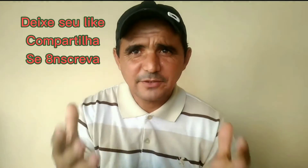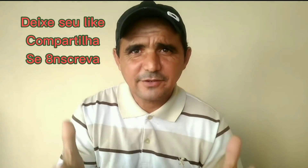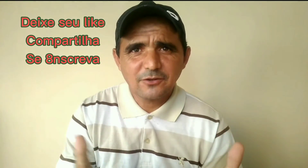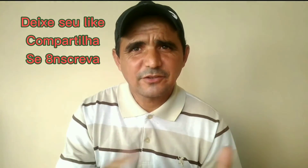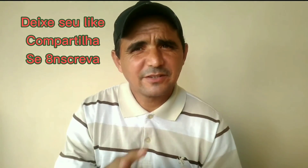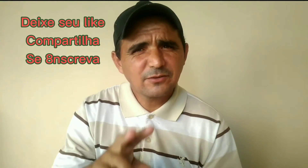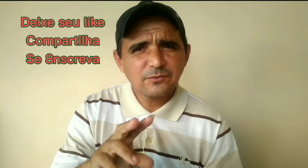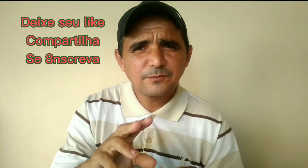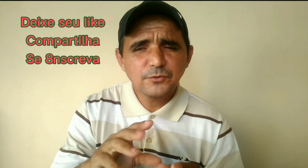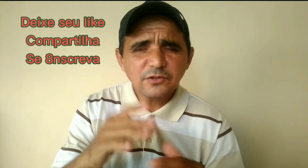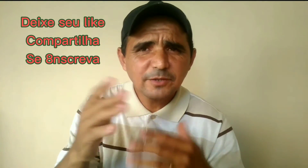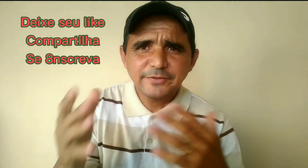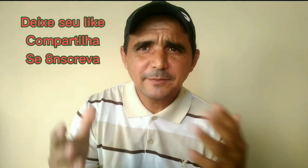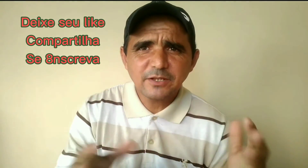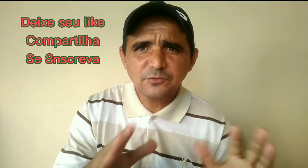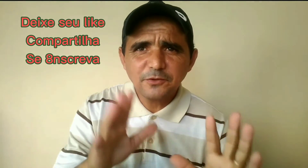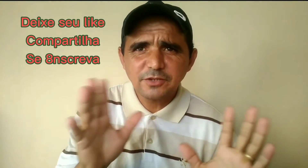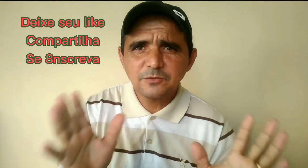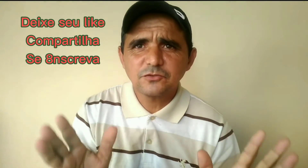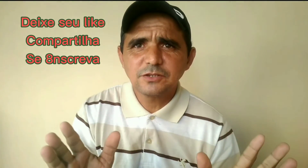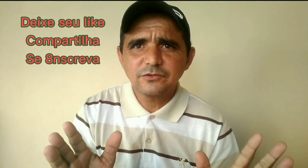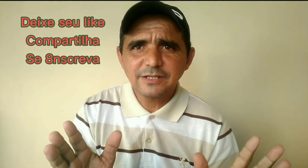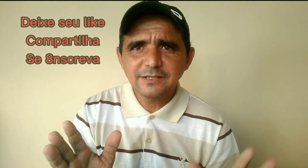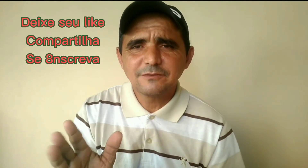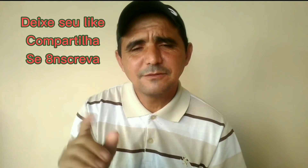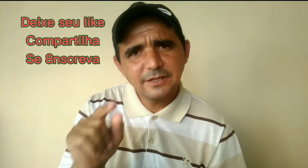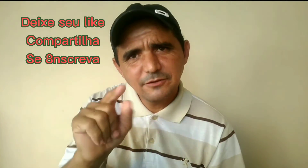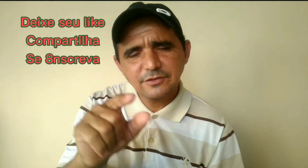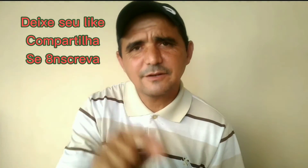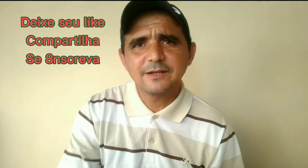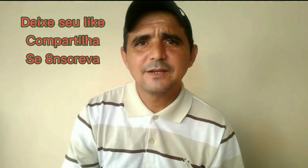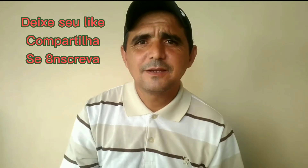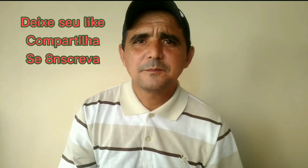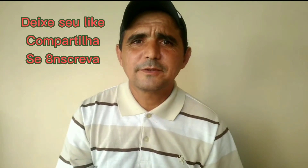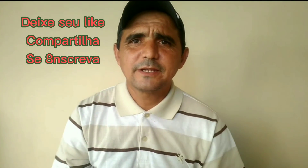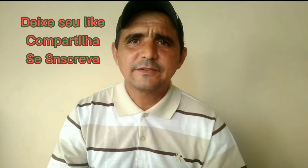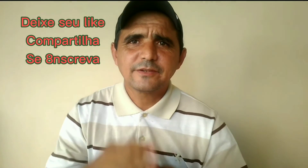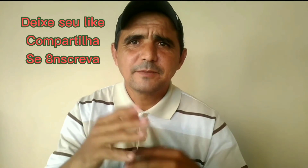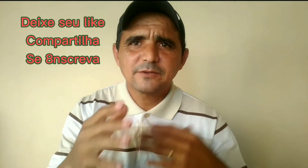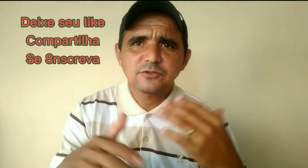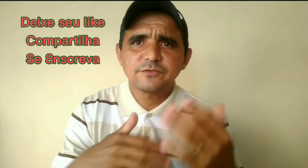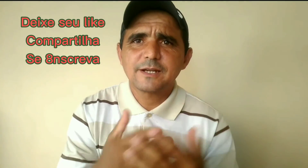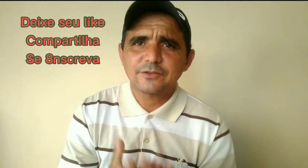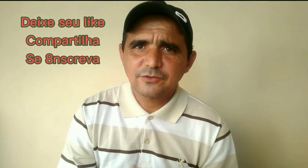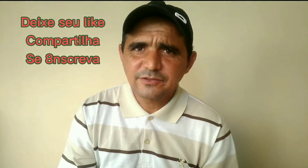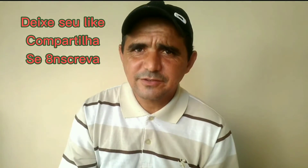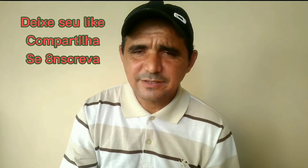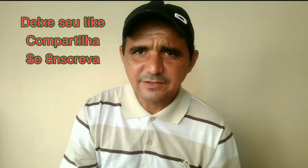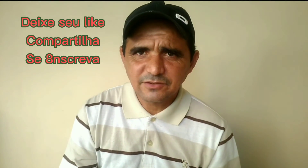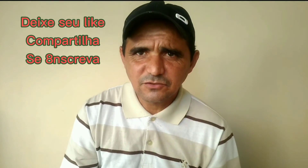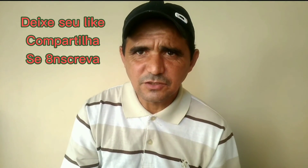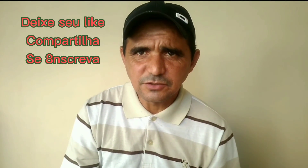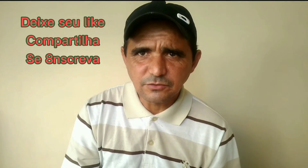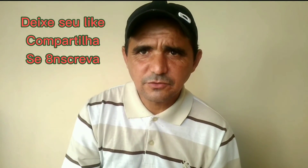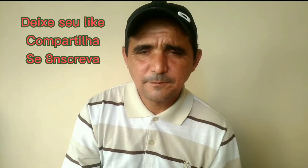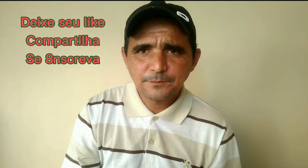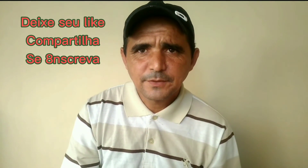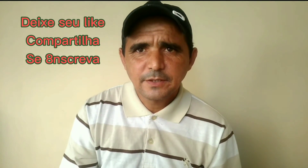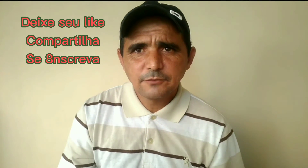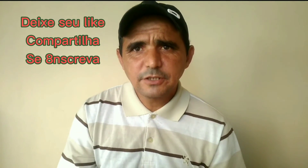próximas aulas aqui. São 2 vezes por semana nós postamos vídeos aqui, viu? E aí você vai poder receber as notificações desses vídeos. Eu vou